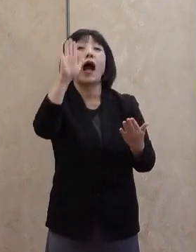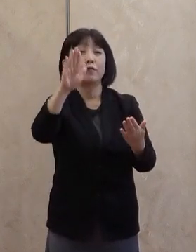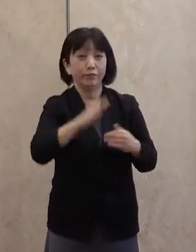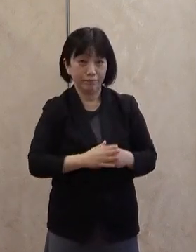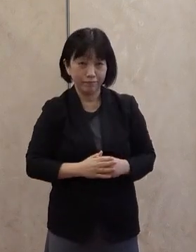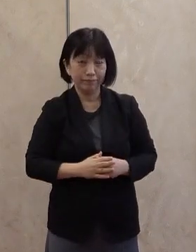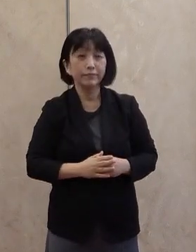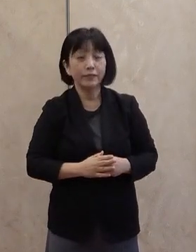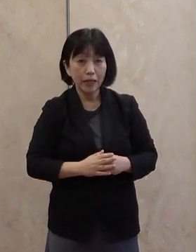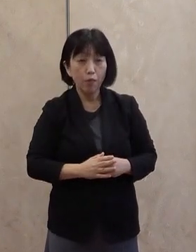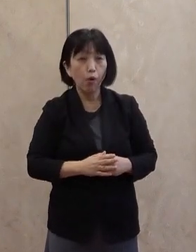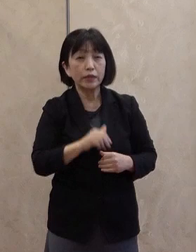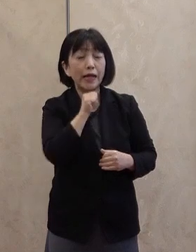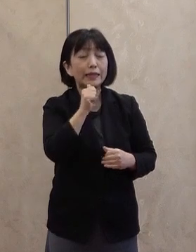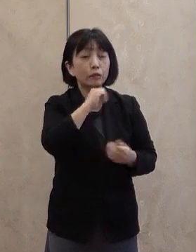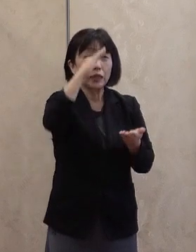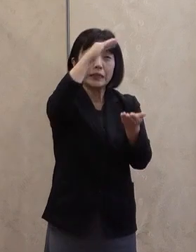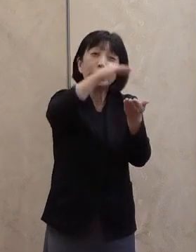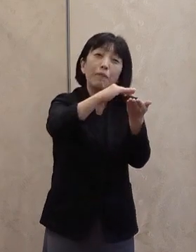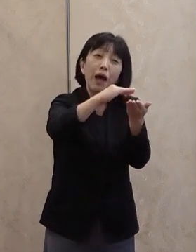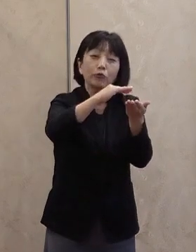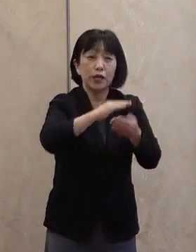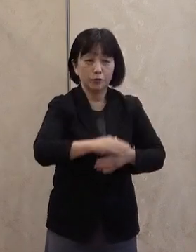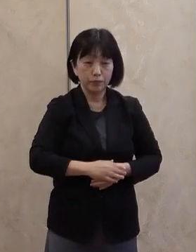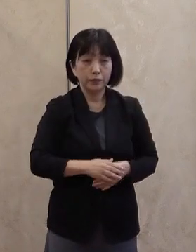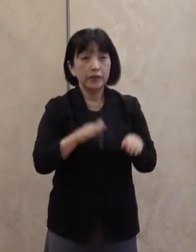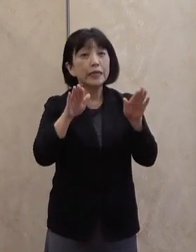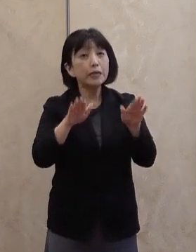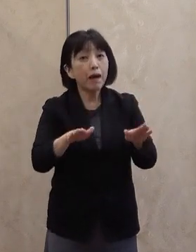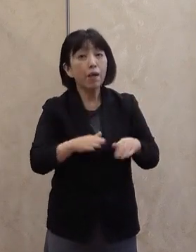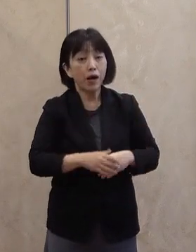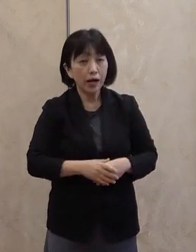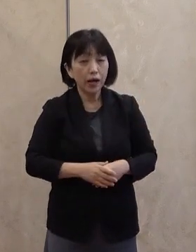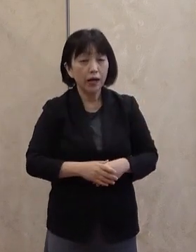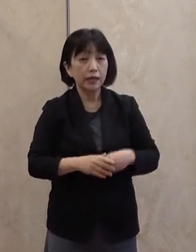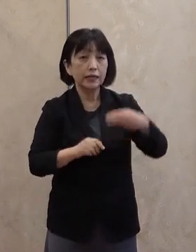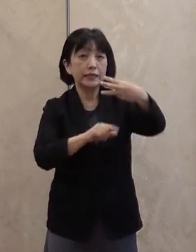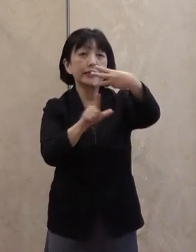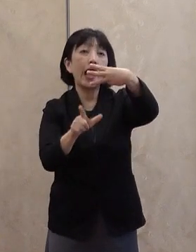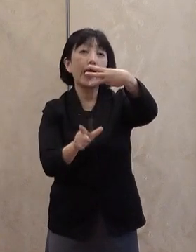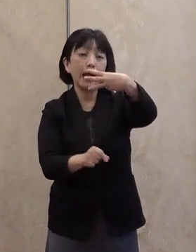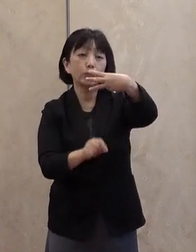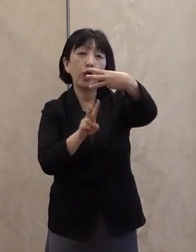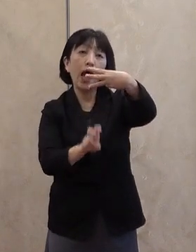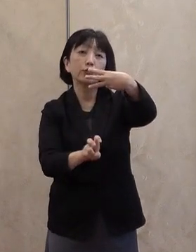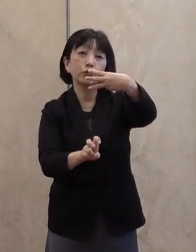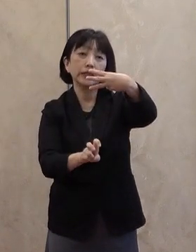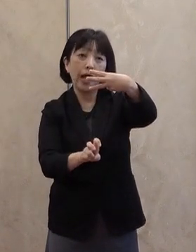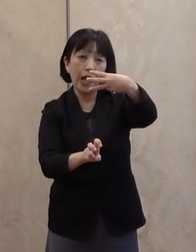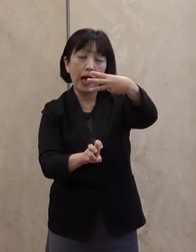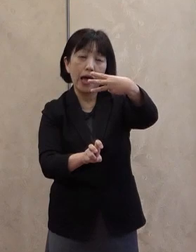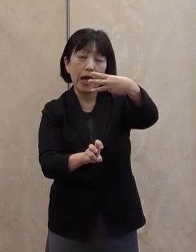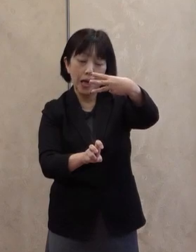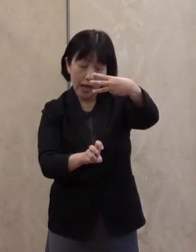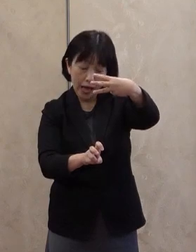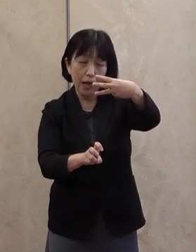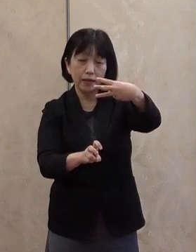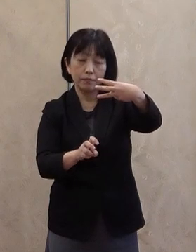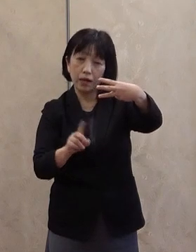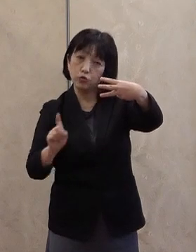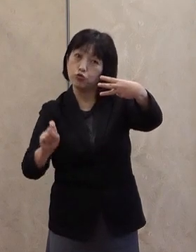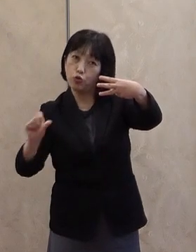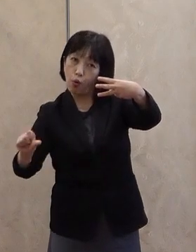この幅が狭くなってきます。現在ですけども3月の20日15日このぐらいまではです